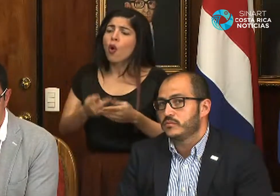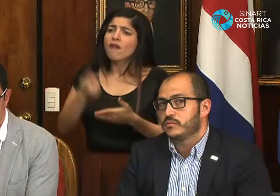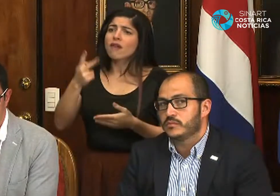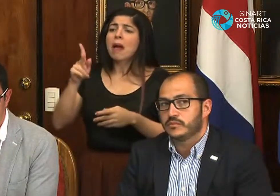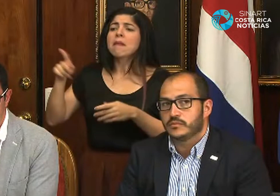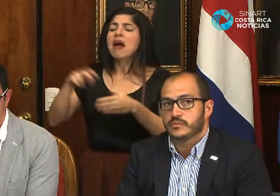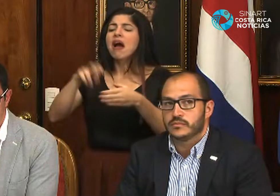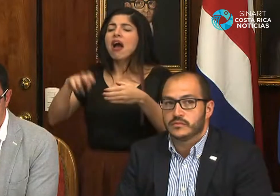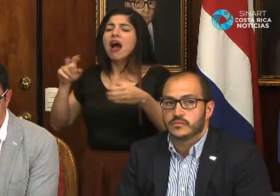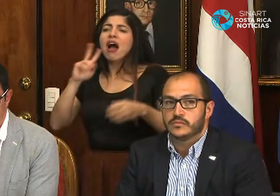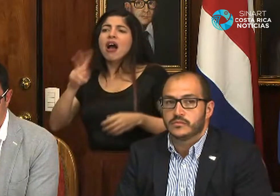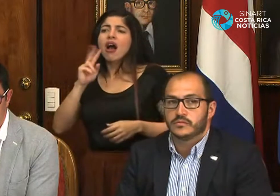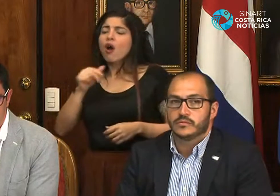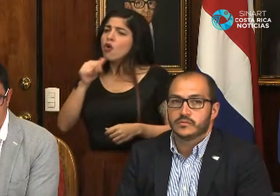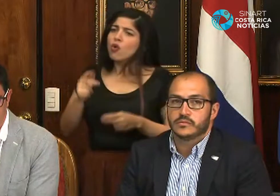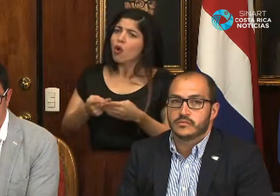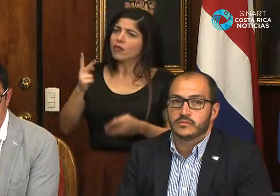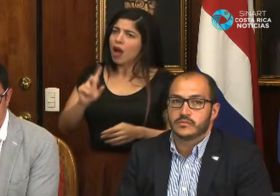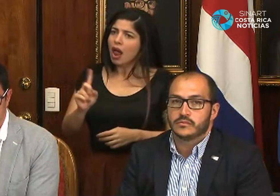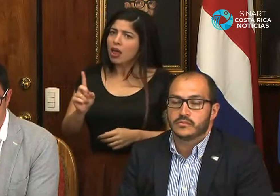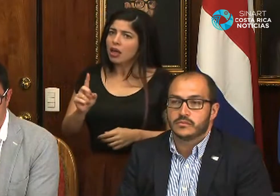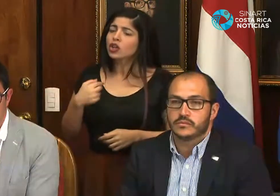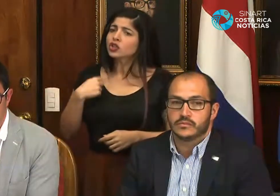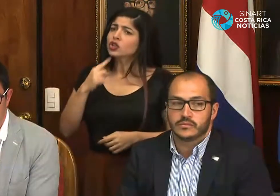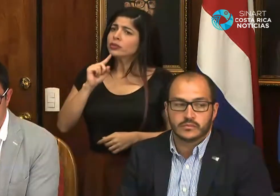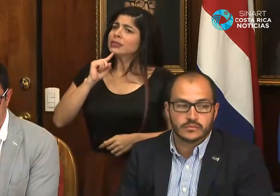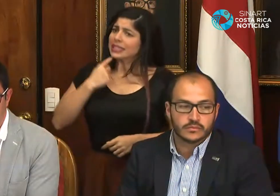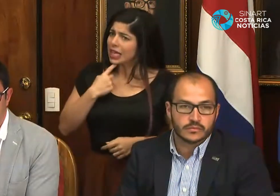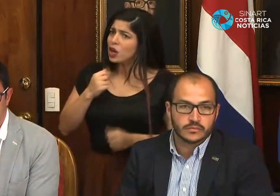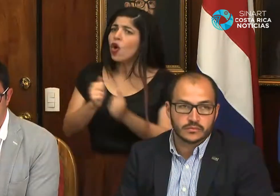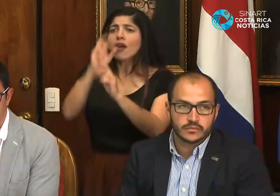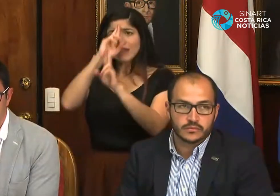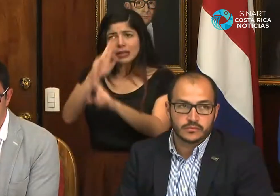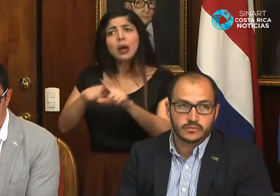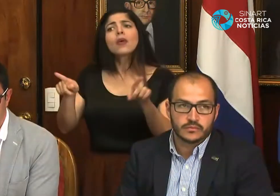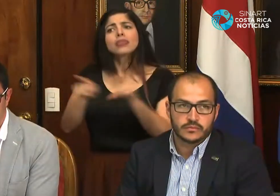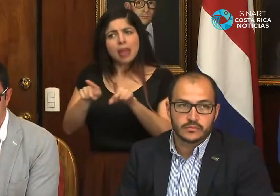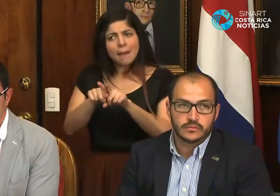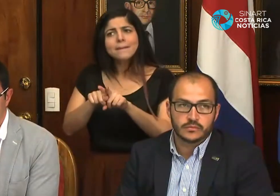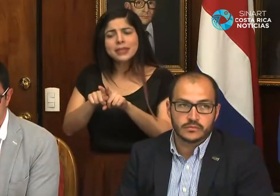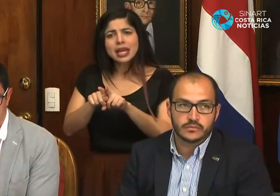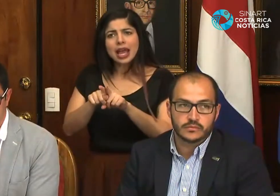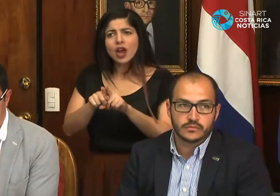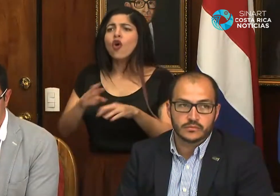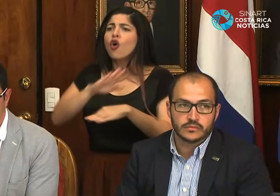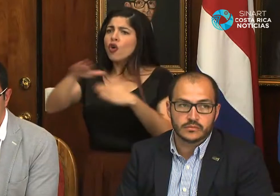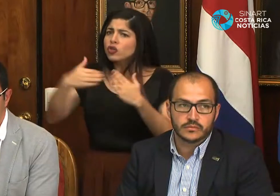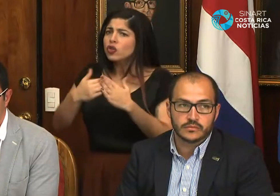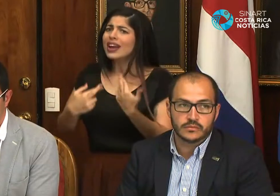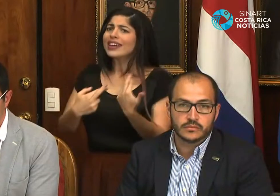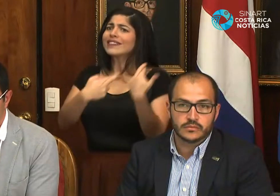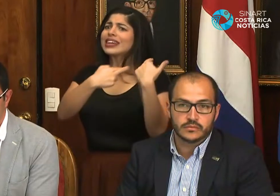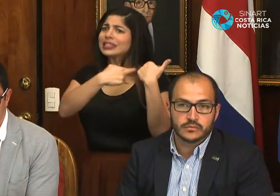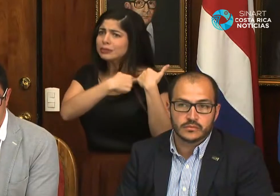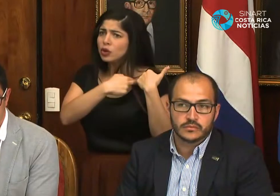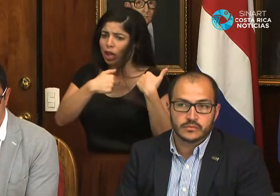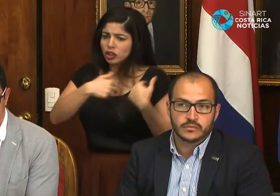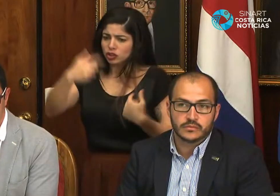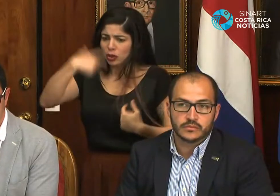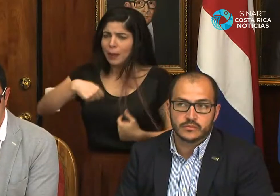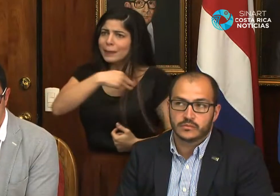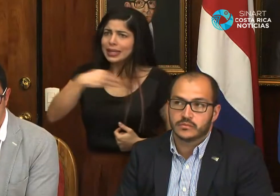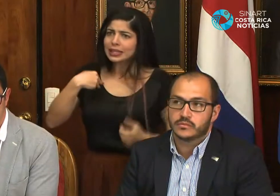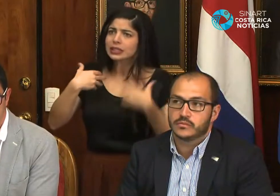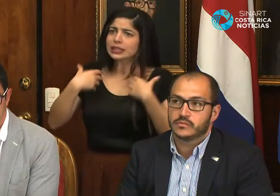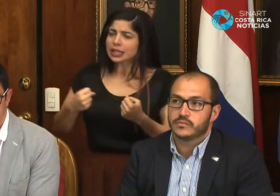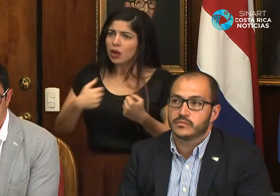canasto. Y lo digo con toda consideración, con todo respeto, pero también con toda la responsabilidad que me embarga como ministro de